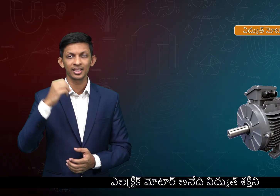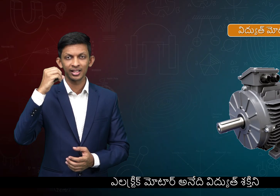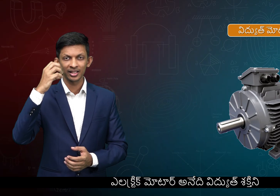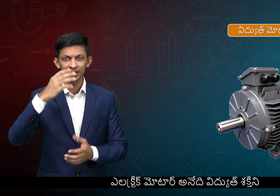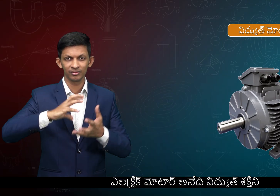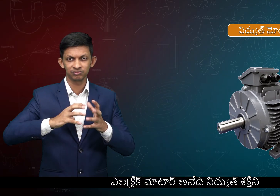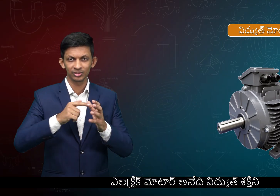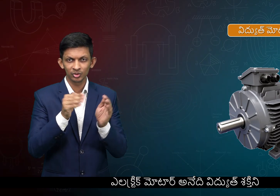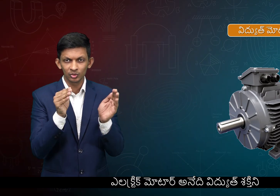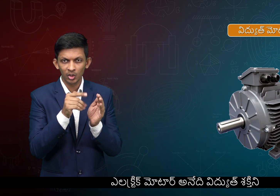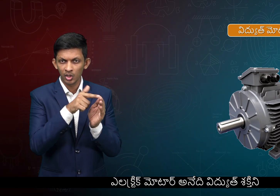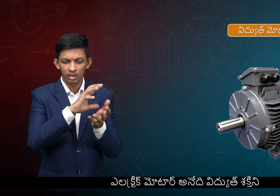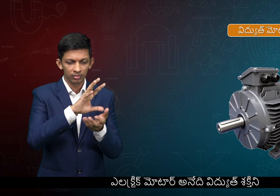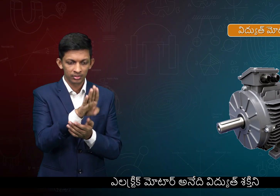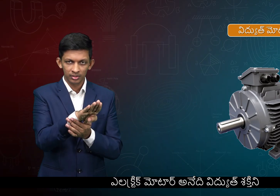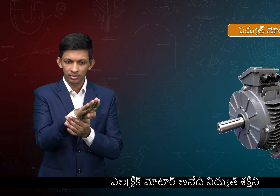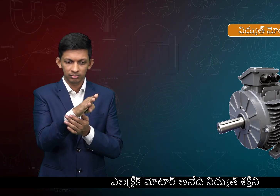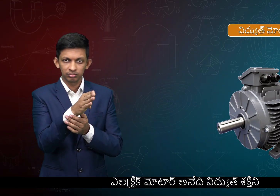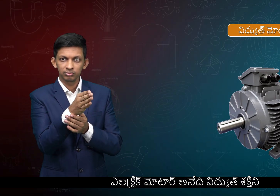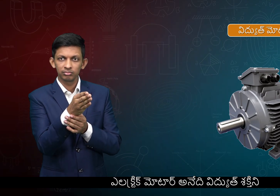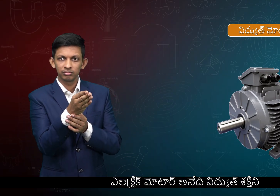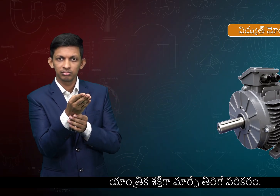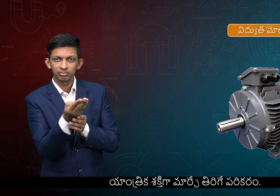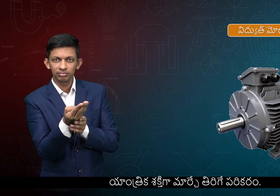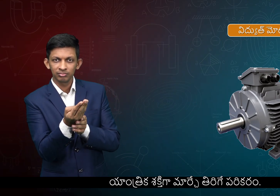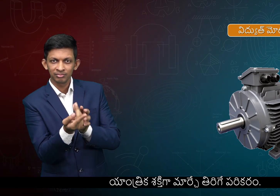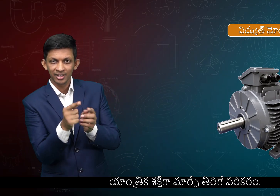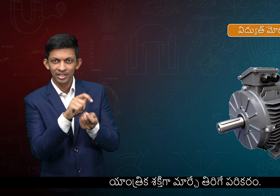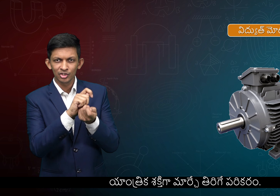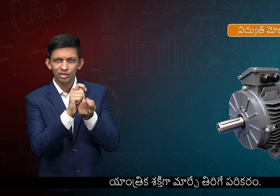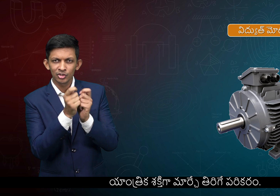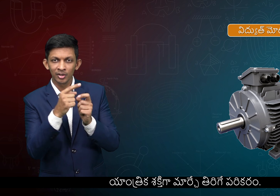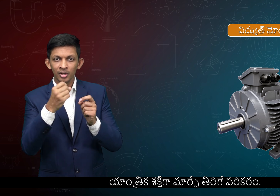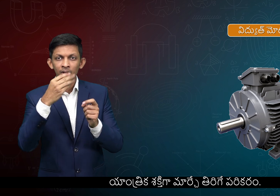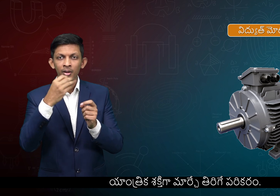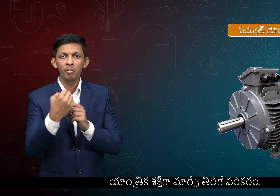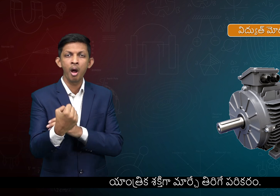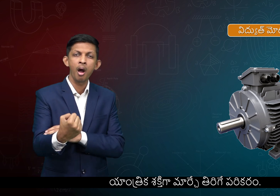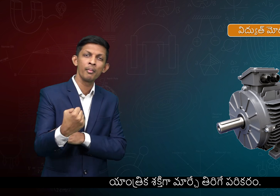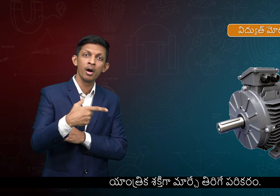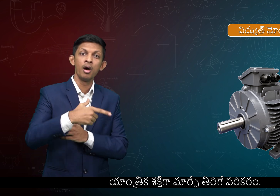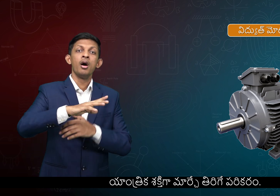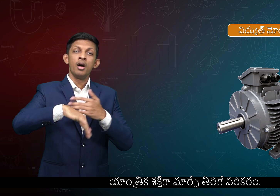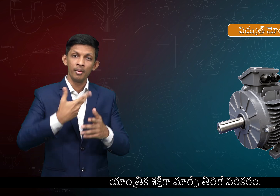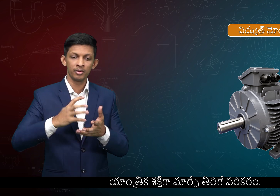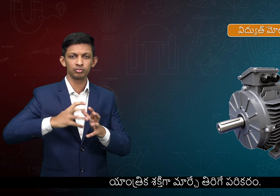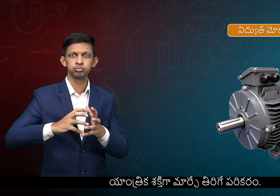ఎలక్ట్రిక్ మోటార్ అనేది విద్యుత్ శక్తిని యాంత్రిక శక్తిగా మార్చే తిరిగే పరికరం.